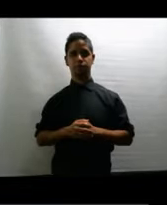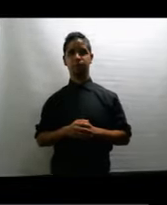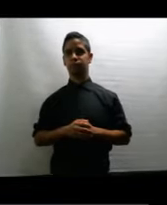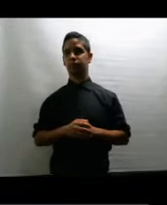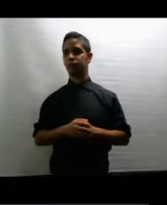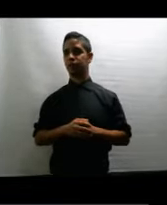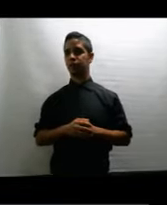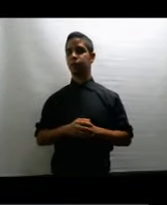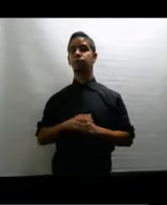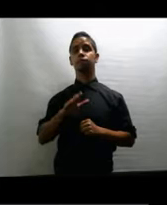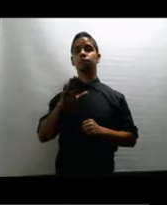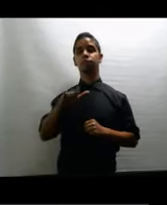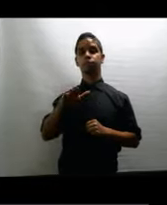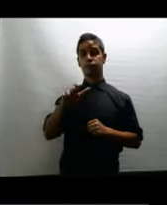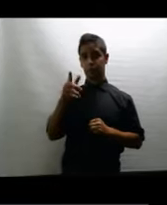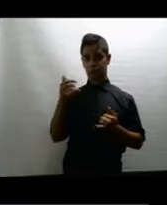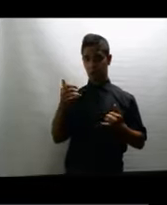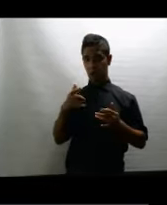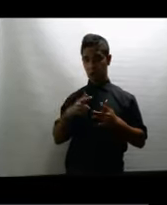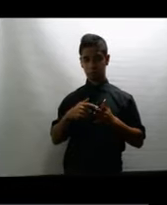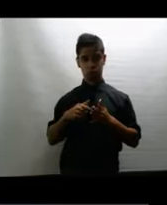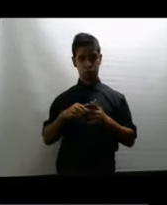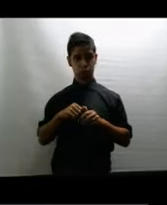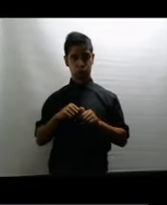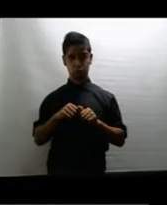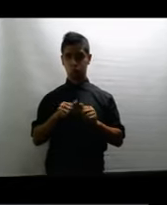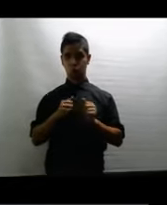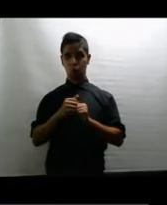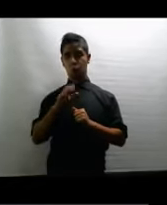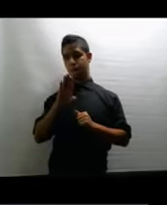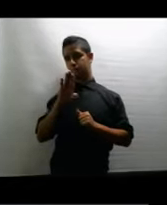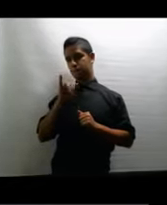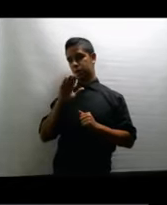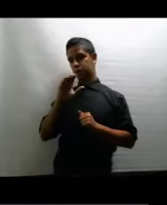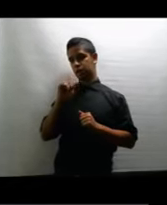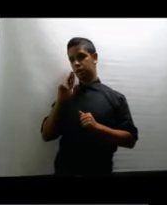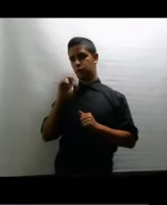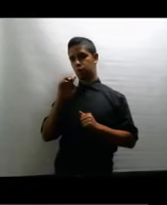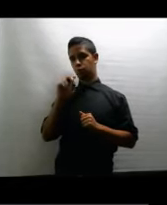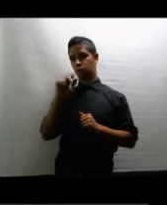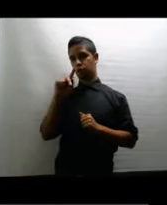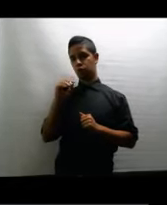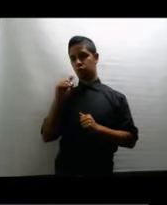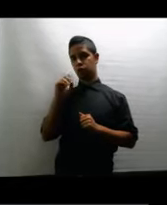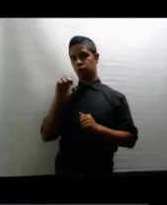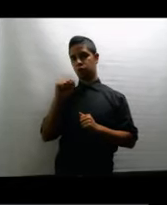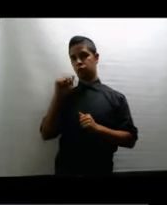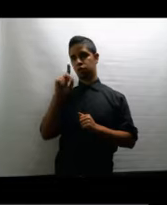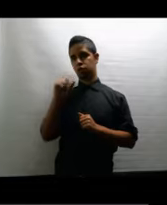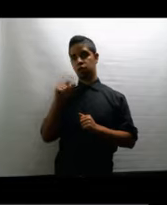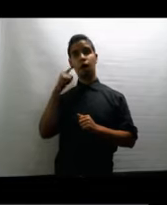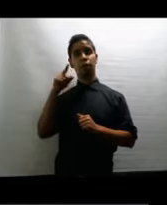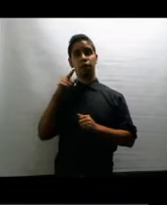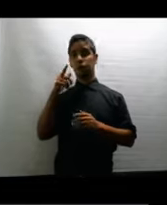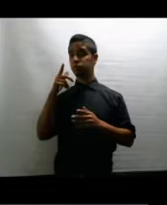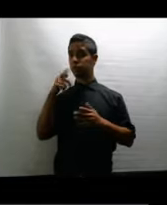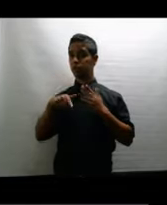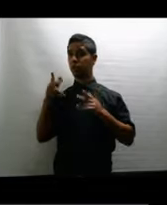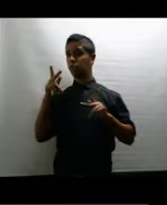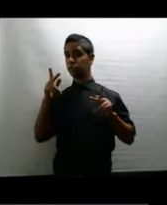mi madre. Mira, déjame seguir aquí con la cuestión del bicarbonato de soda. Muy bien. Nosotros no hablamos. Nos ha pedido en las